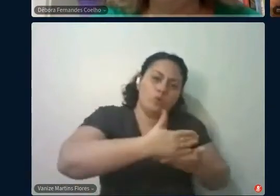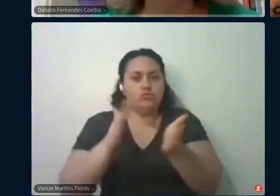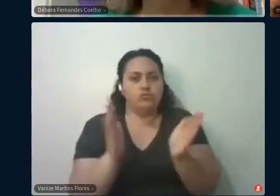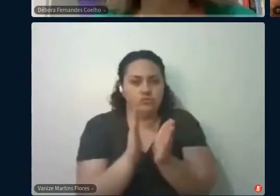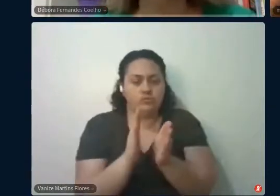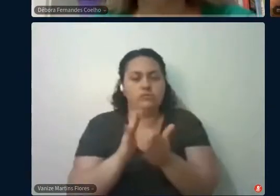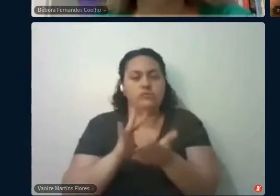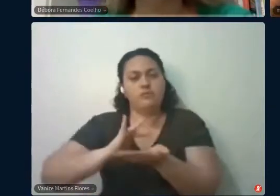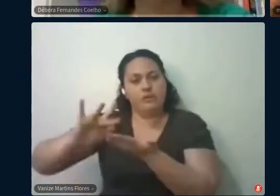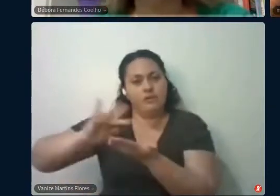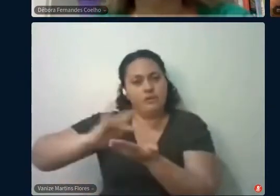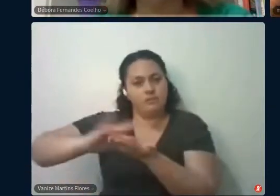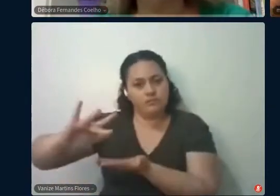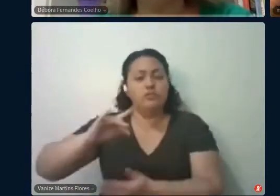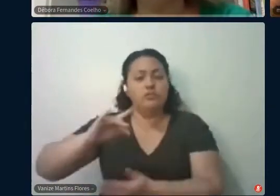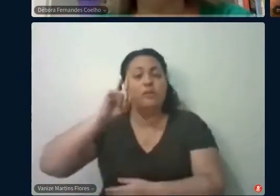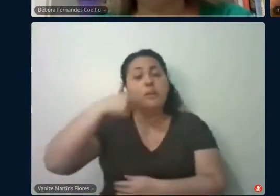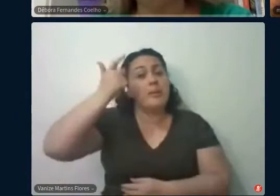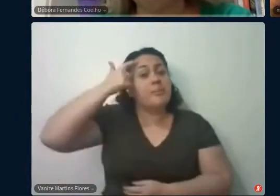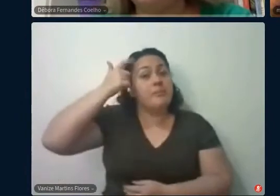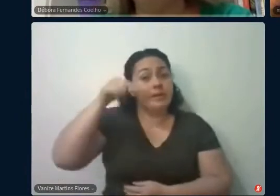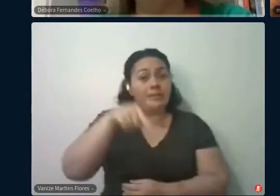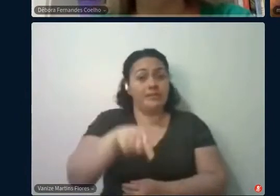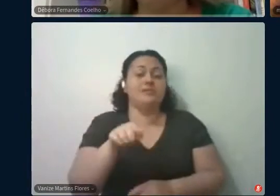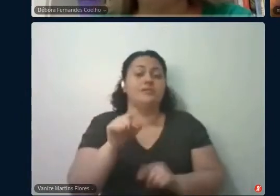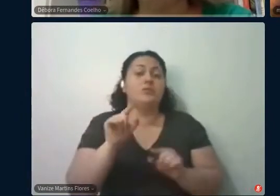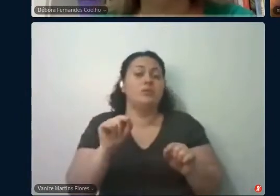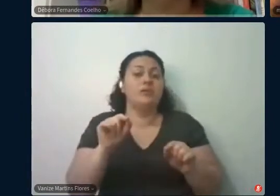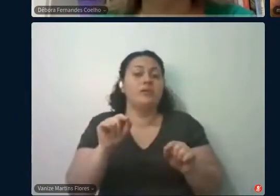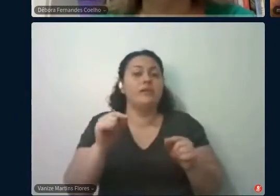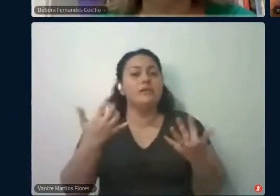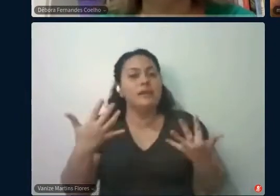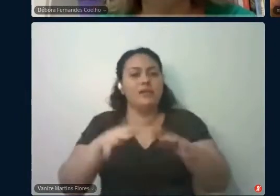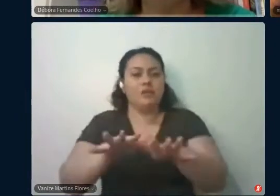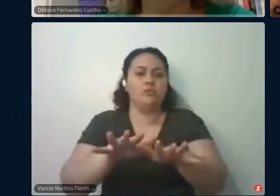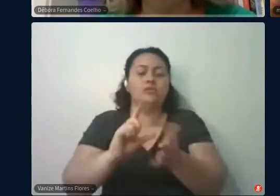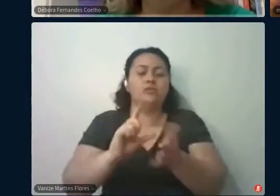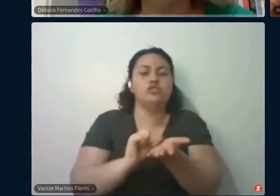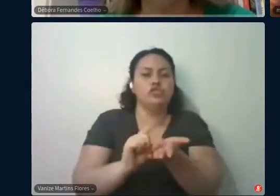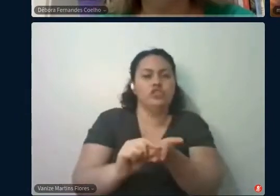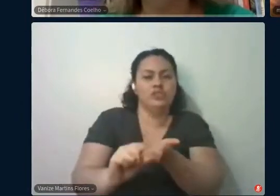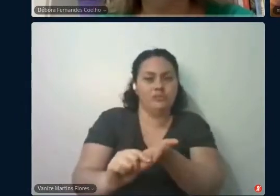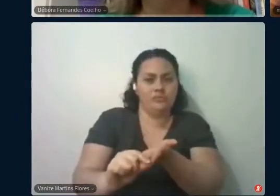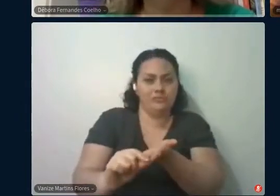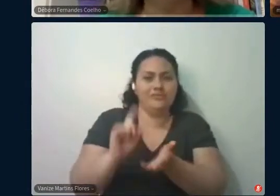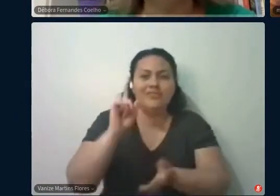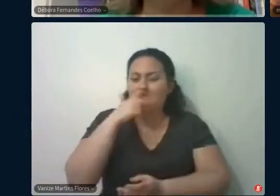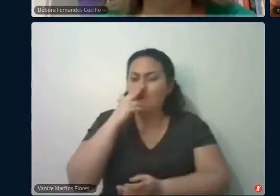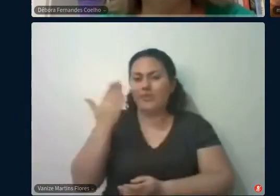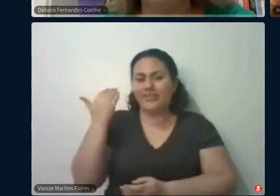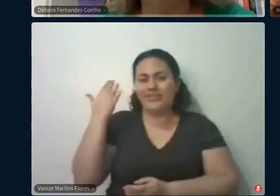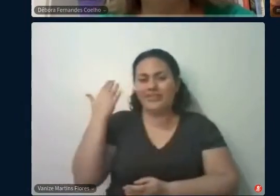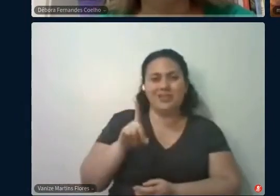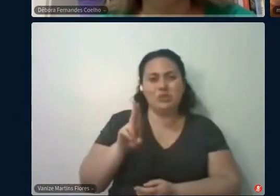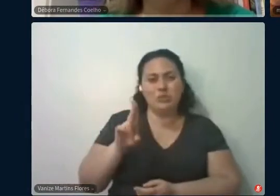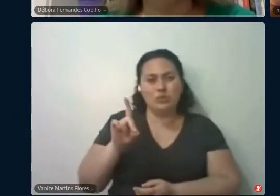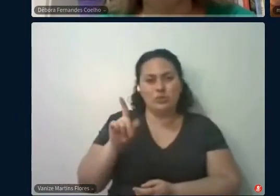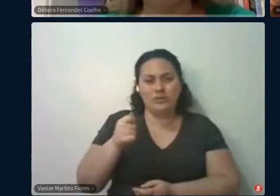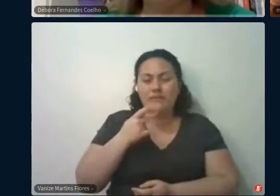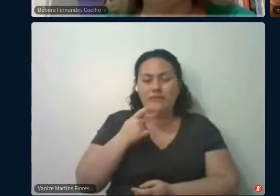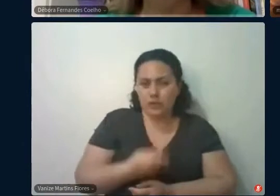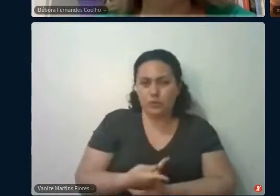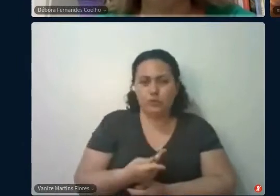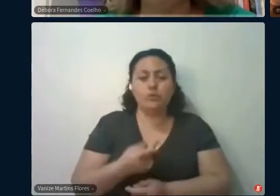pensada no quesito inclusão digital, né? Como a Duda também falou, nosso grande objetivo, né,